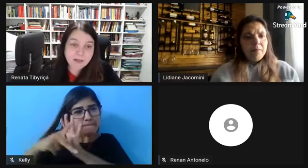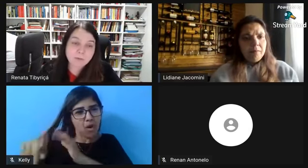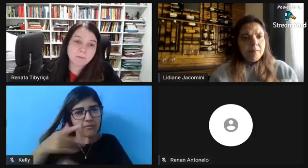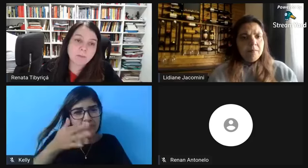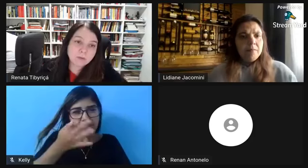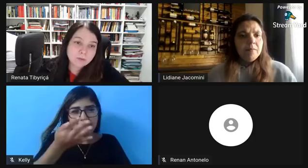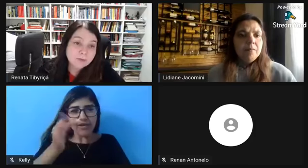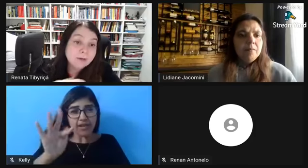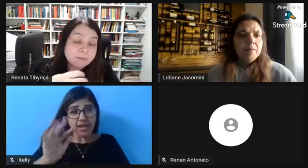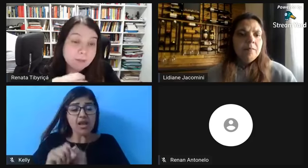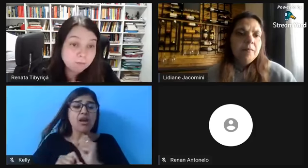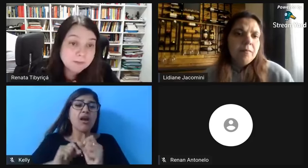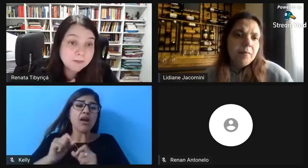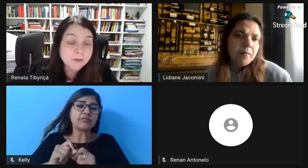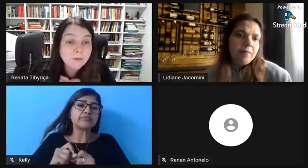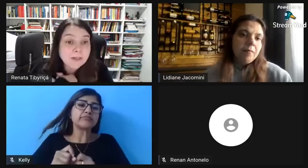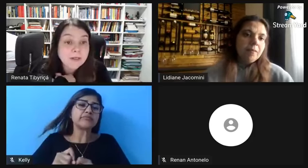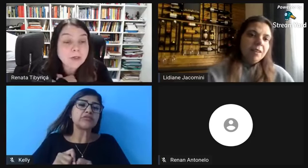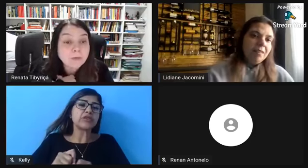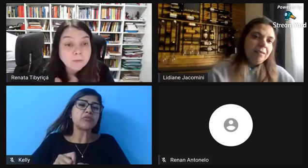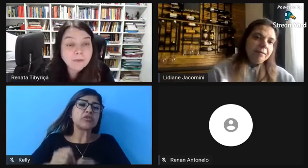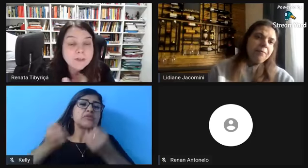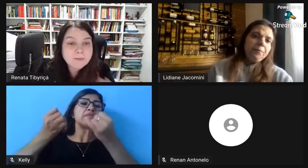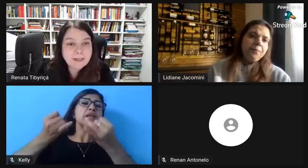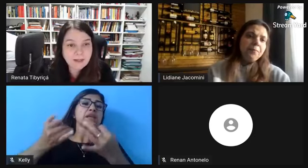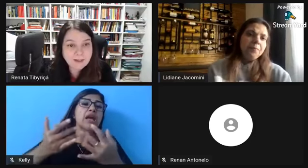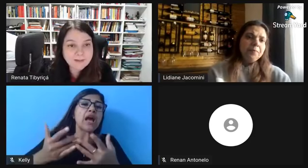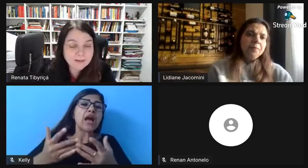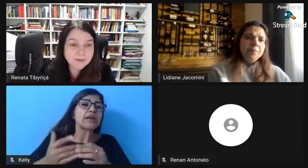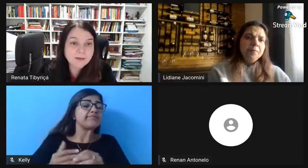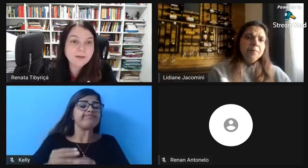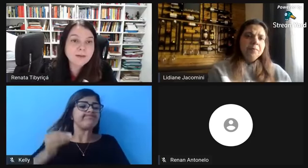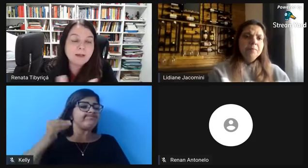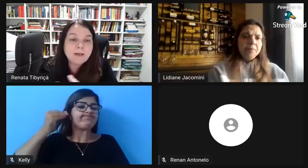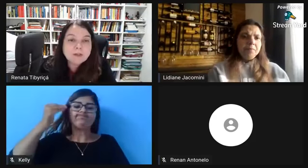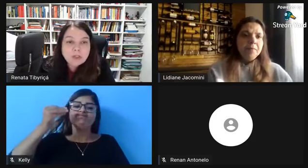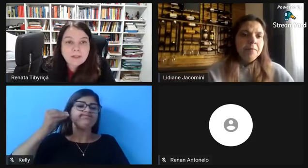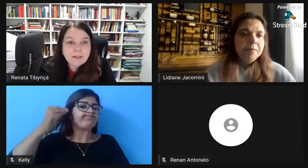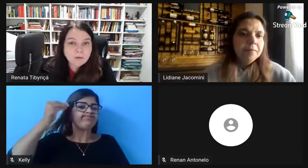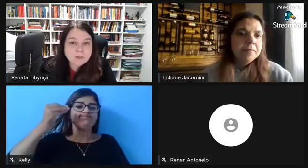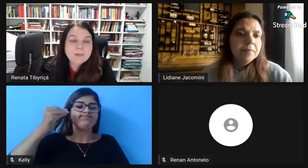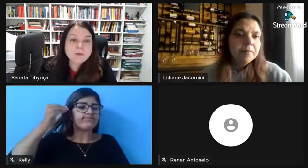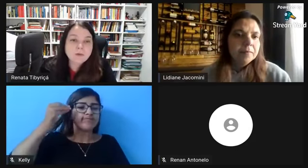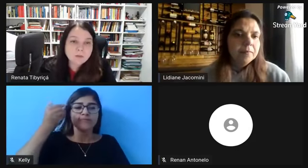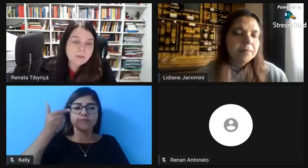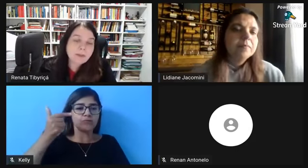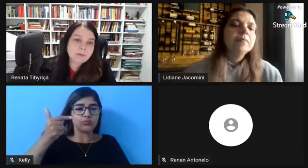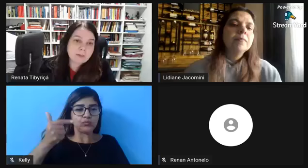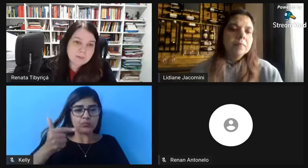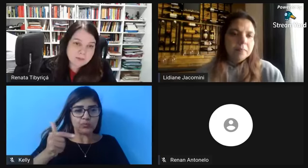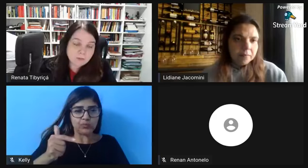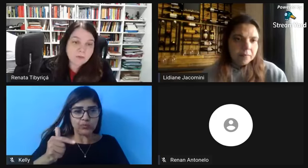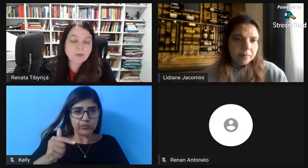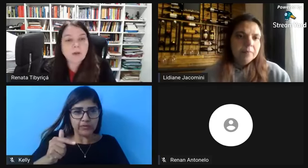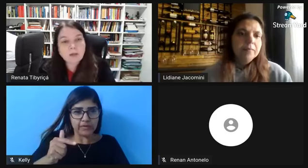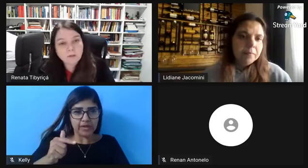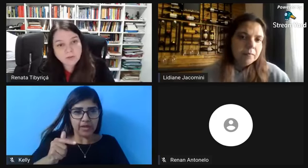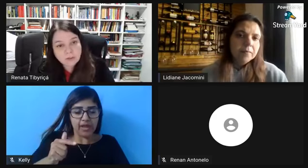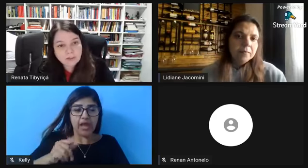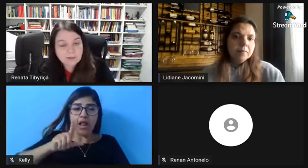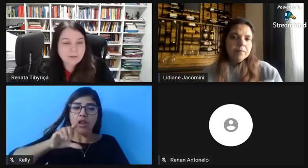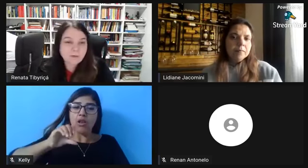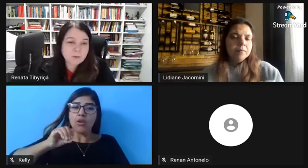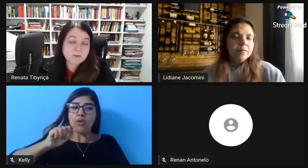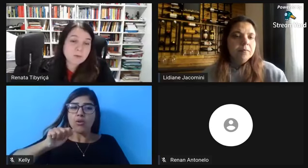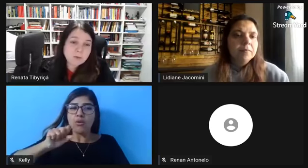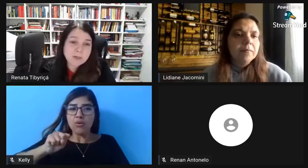questão, e aí eu posso dizer, sim, com uma certa tranquilidade, que eu não tenho experiência de lidar com as questões de benefício da prestação continuada, ou